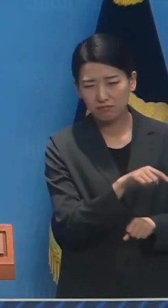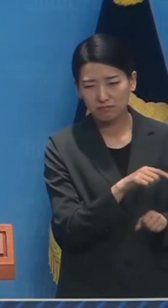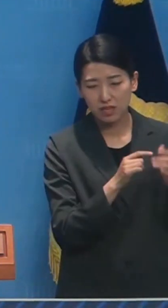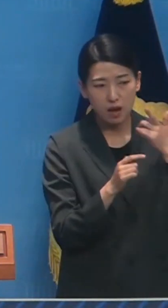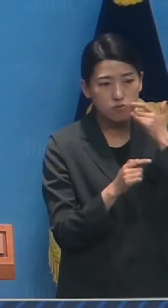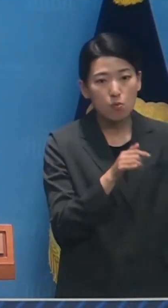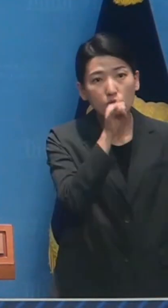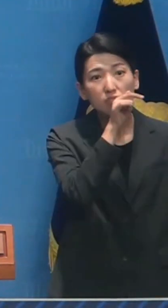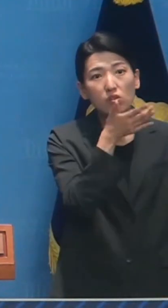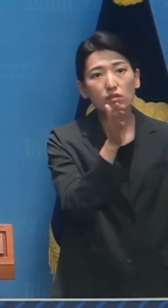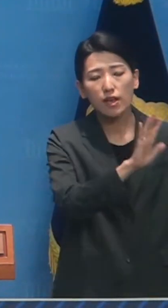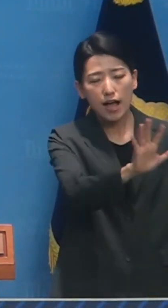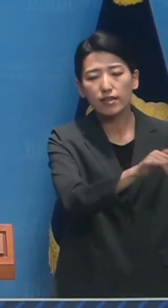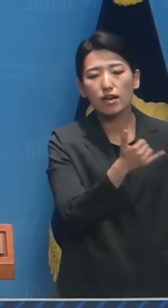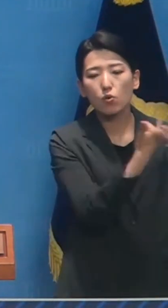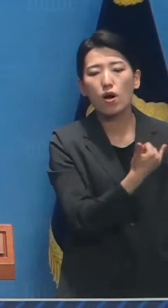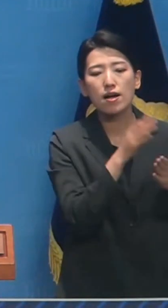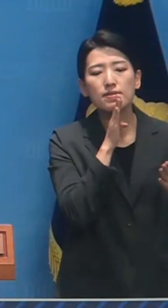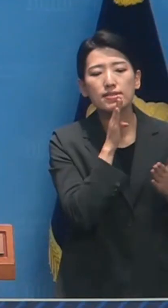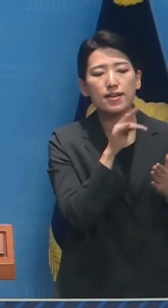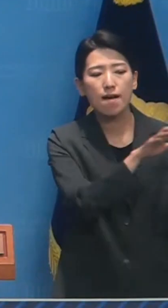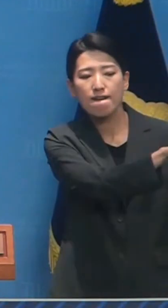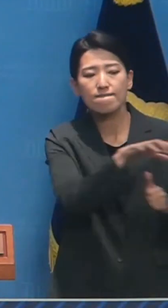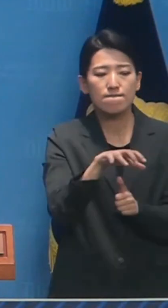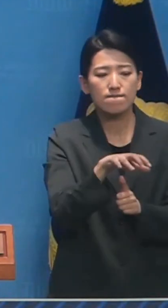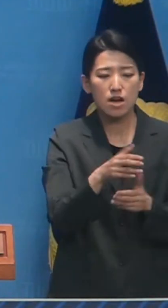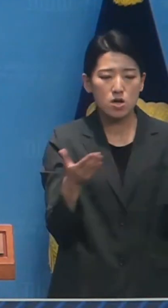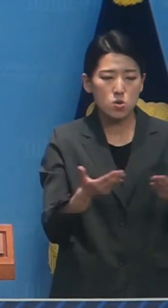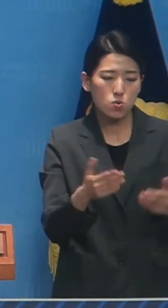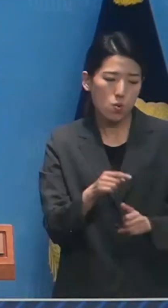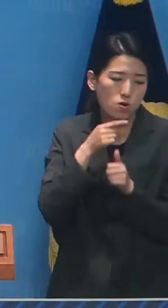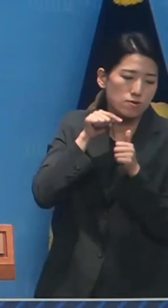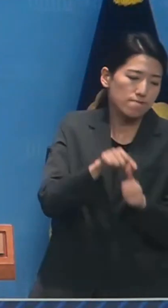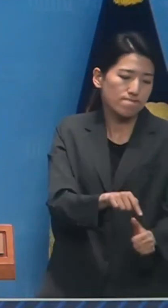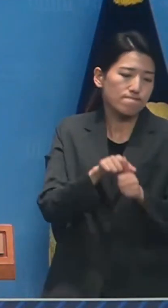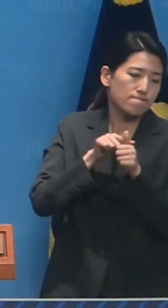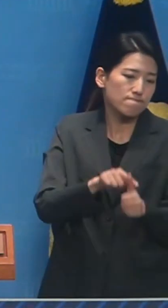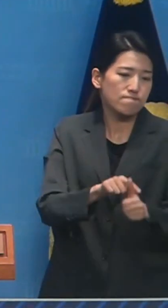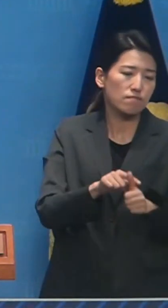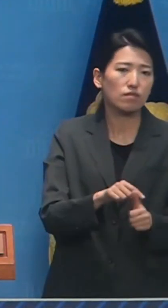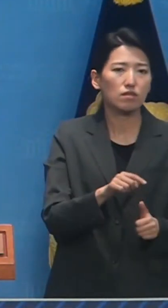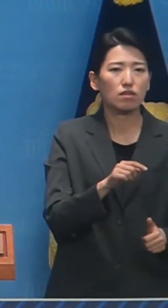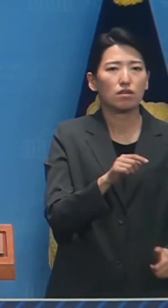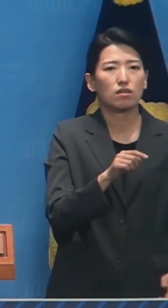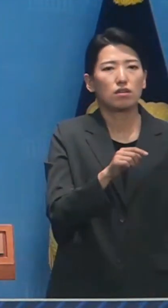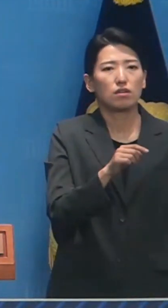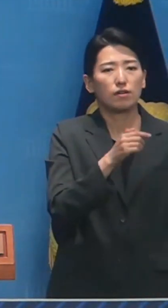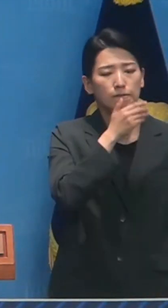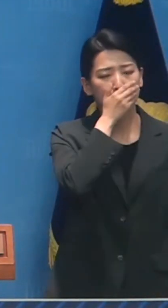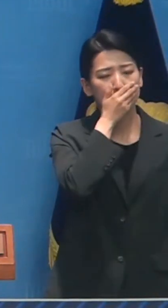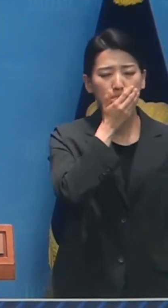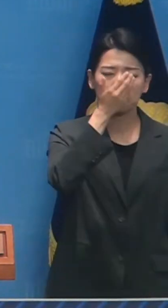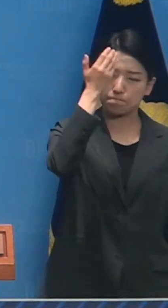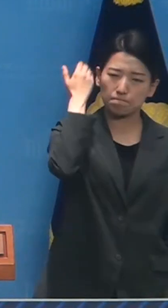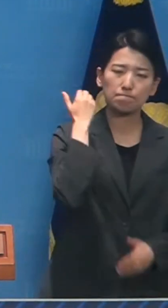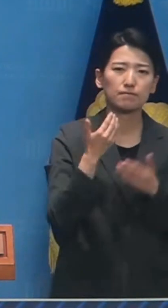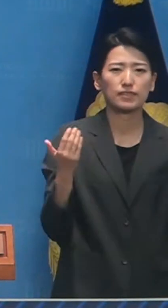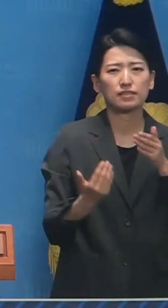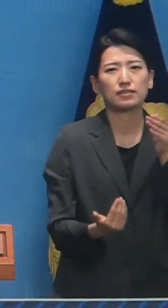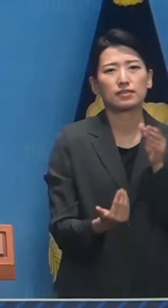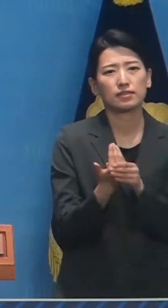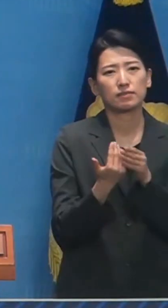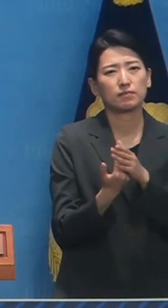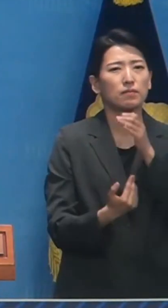만들어서 노동력을 착취하는 정말 미개한 일들이 그렇게